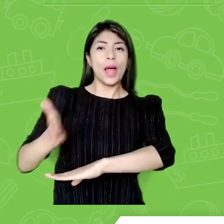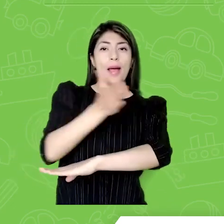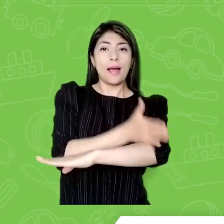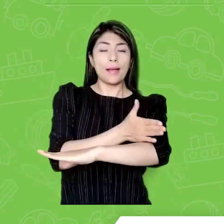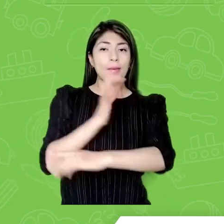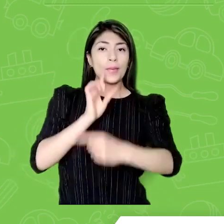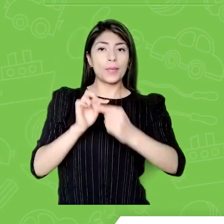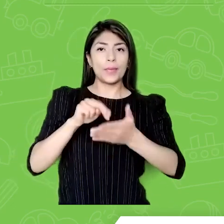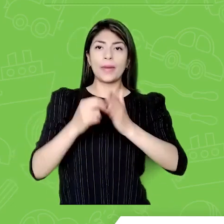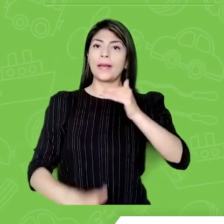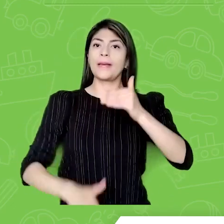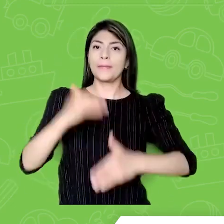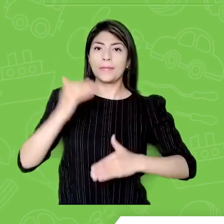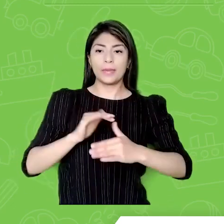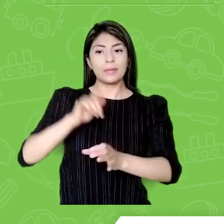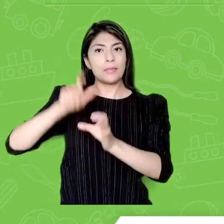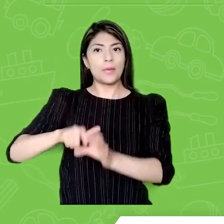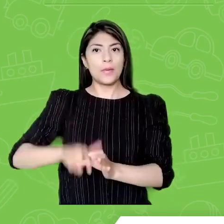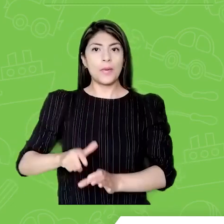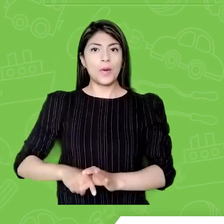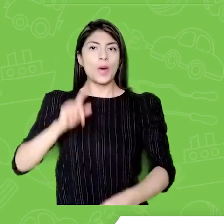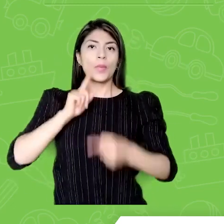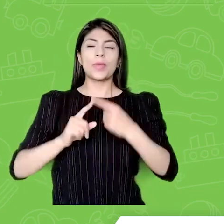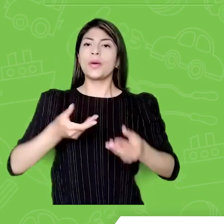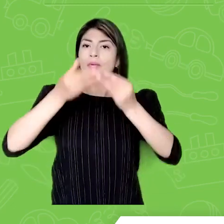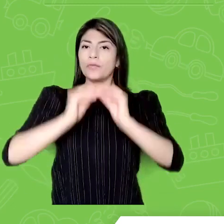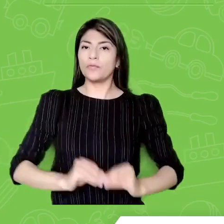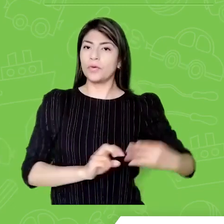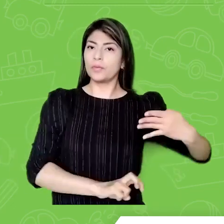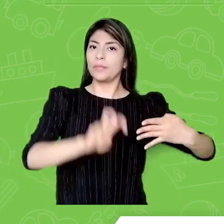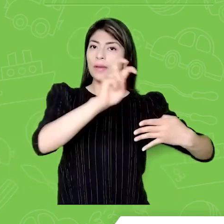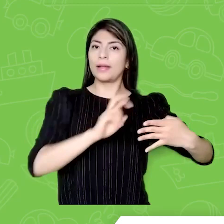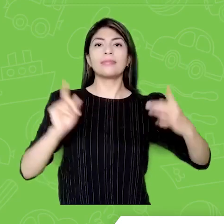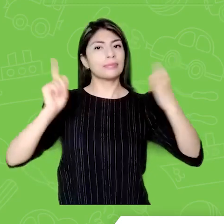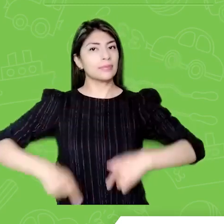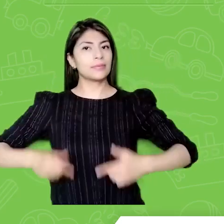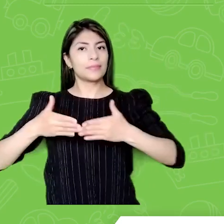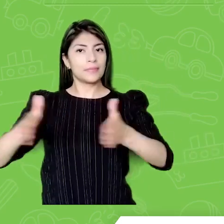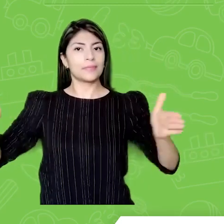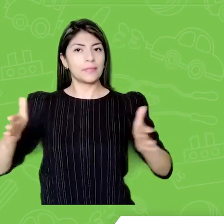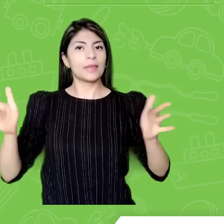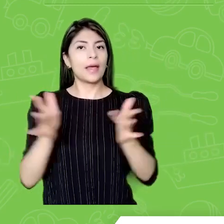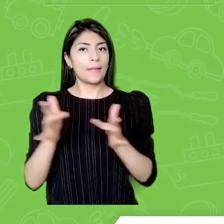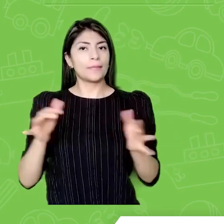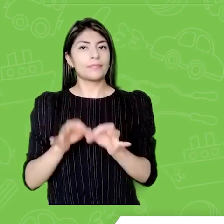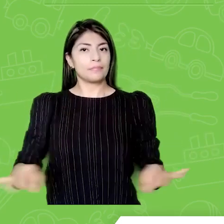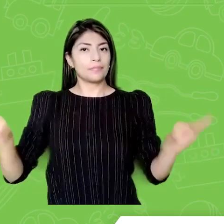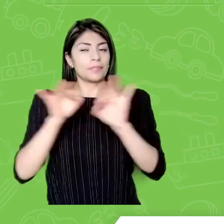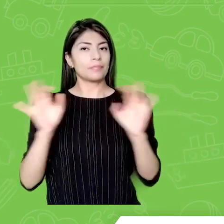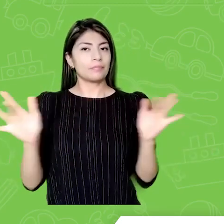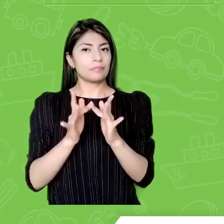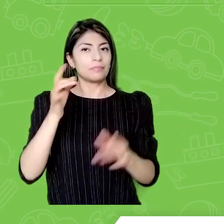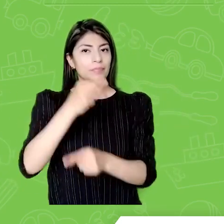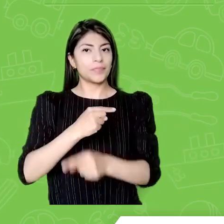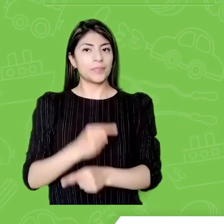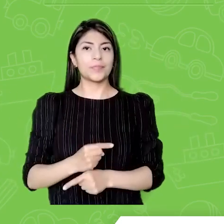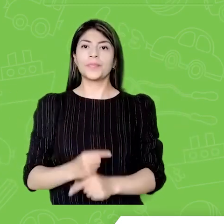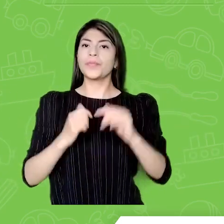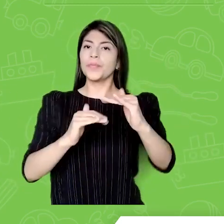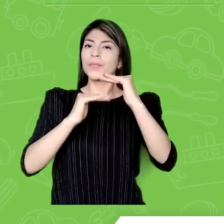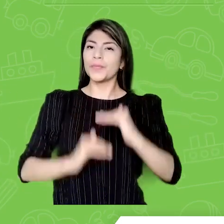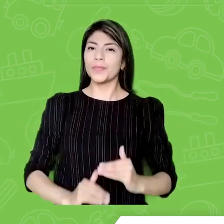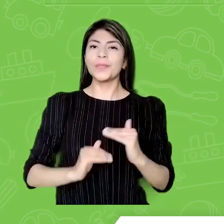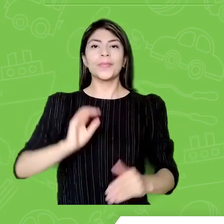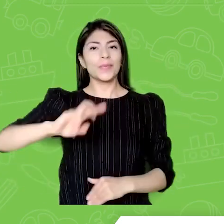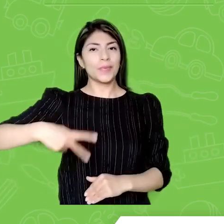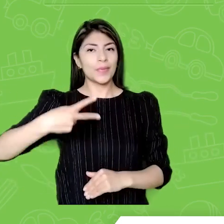las inscripciones para las modalidades de ascenso y abierto, respectivamente. Parágrafo 2. Es